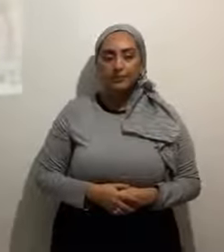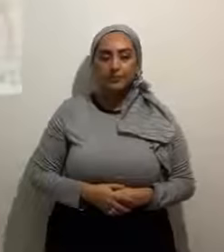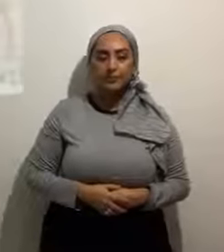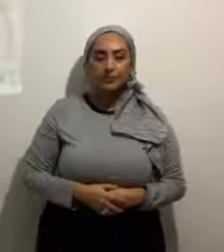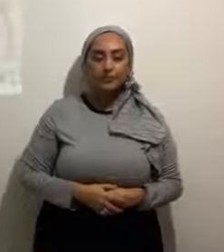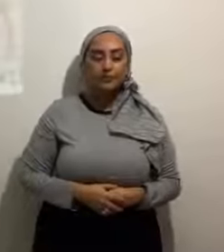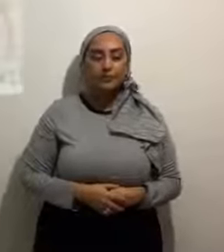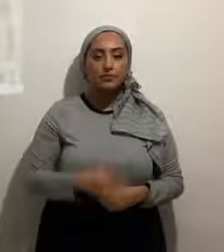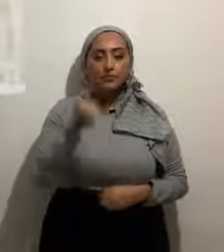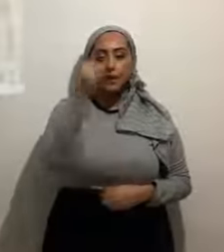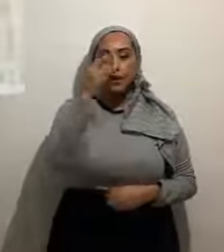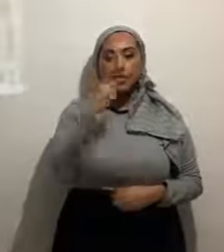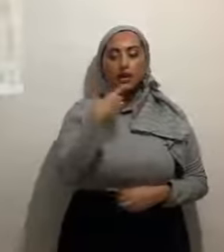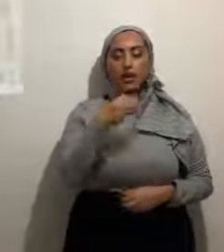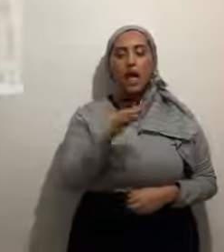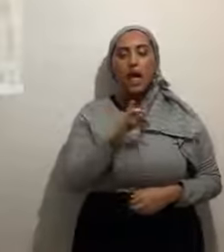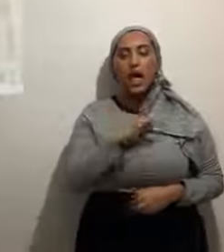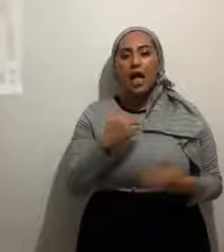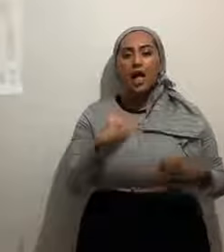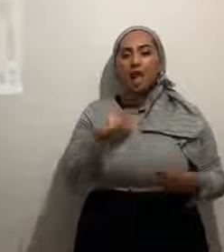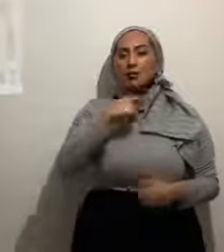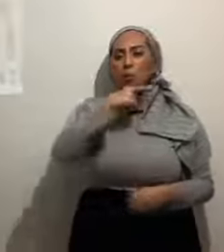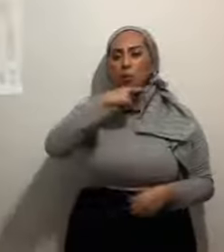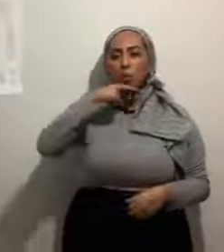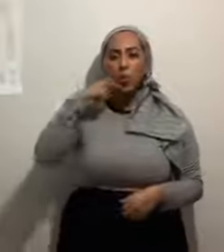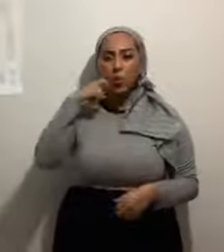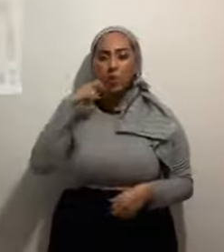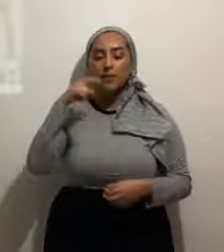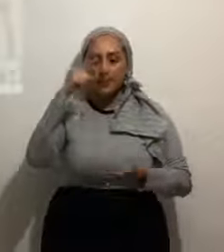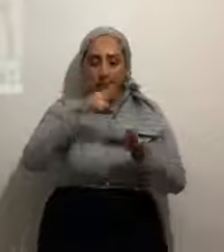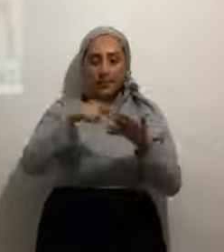sed. Tengo sed. Vamos al Salmo 69.